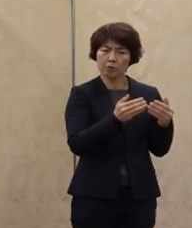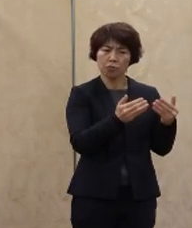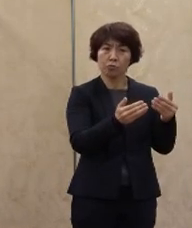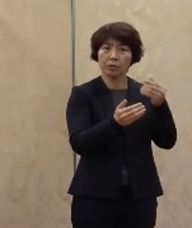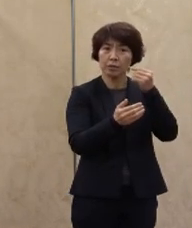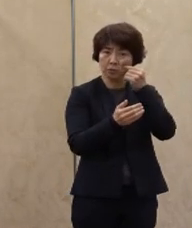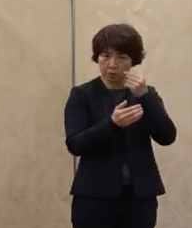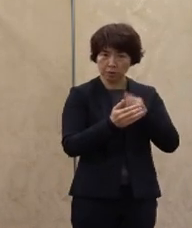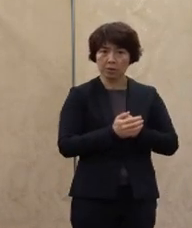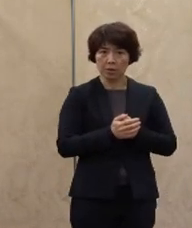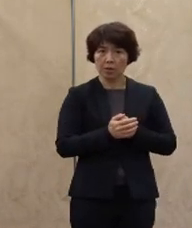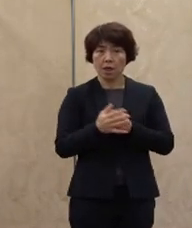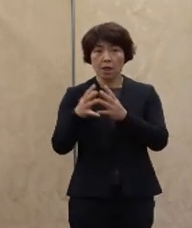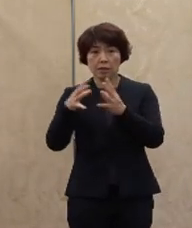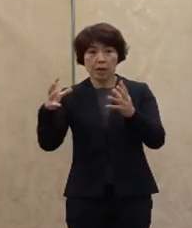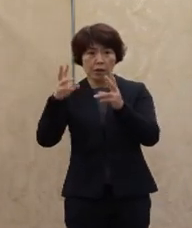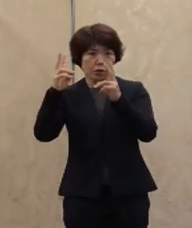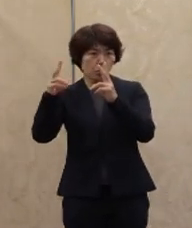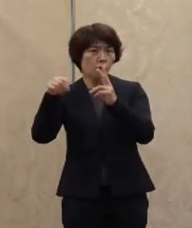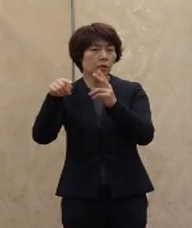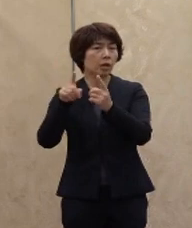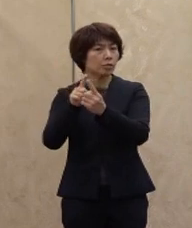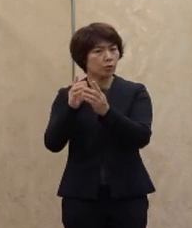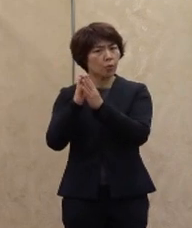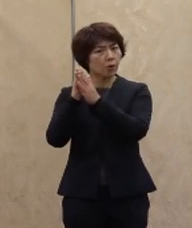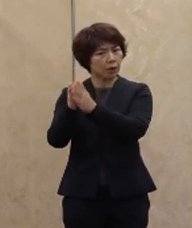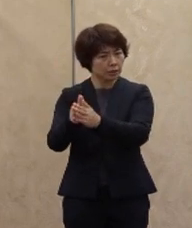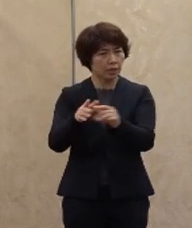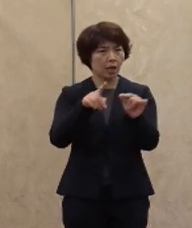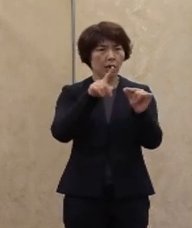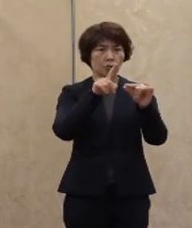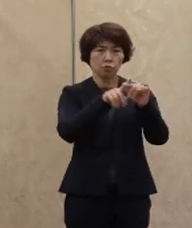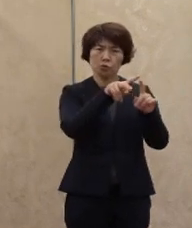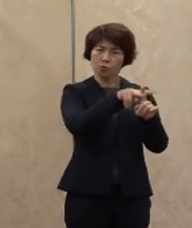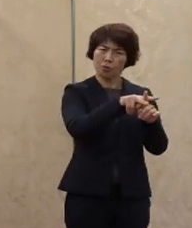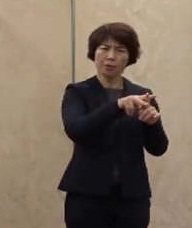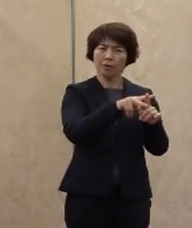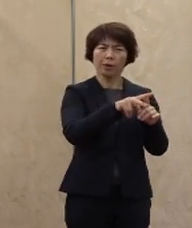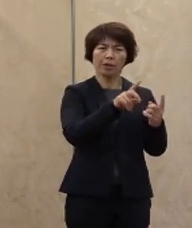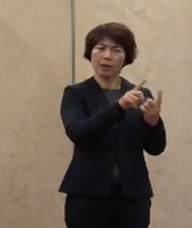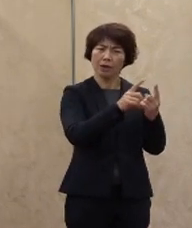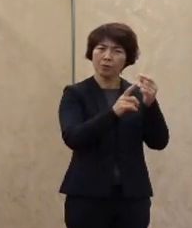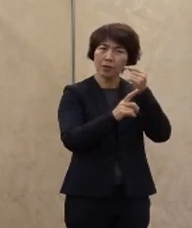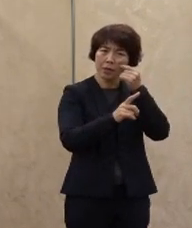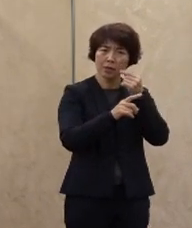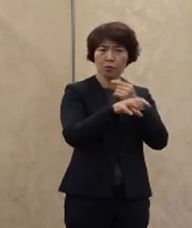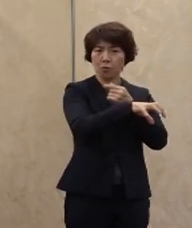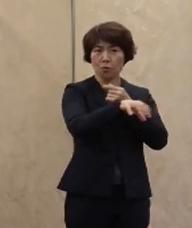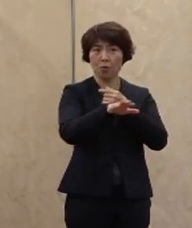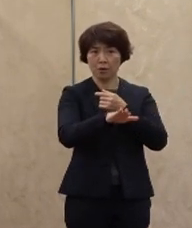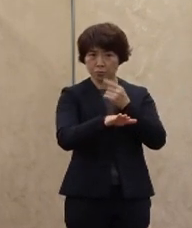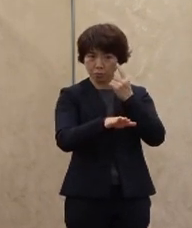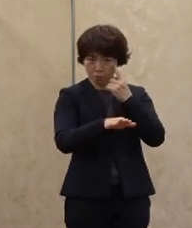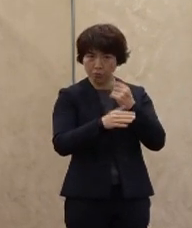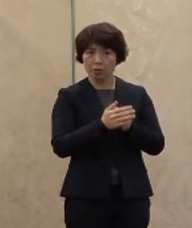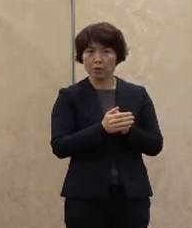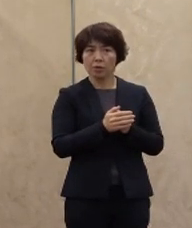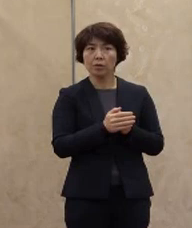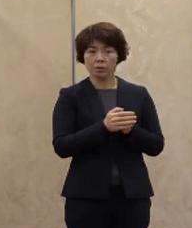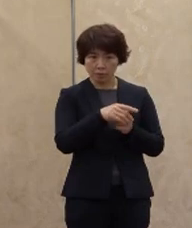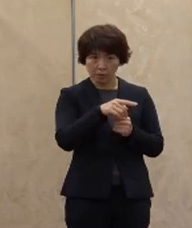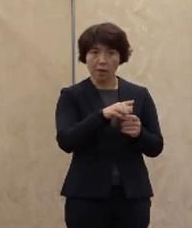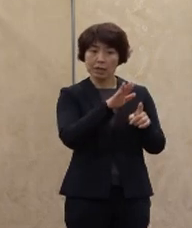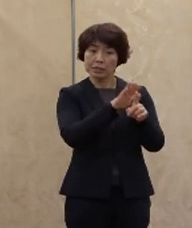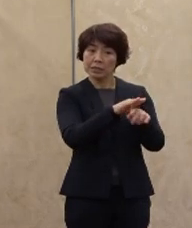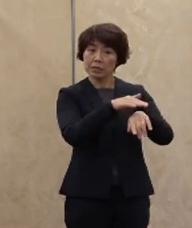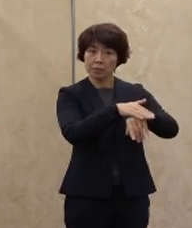この大企業については何とかこうお願いをして、中小企業もちょっとテレワーク難しいところあるとは思うんですけれども、その支援策、相談窓口っていうのは